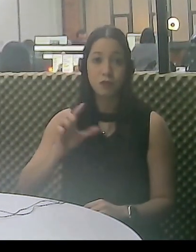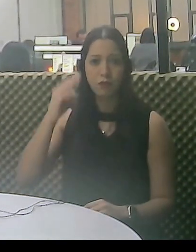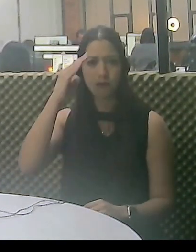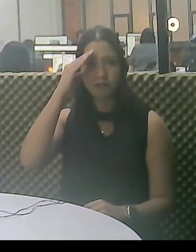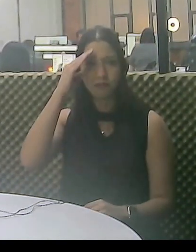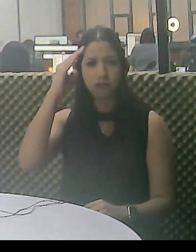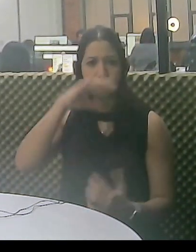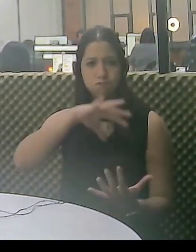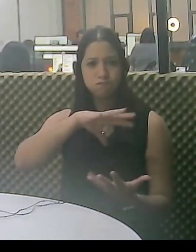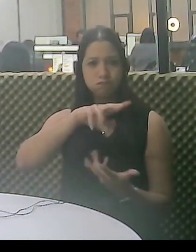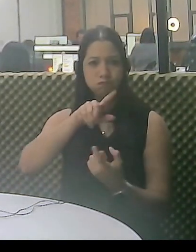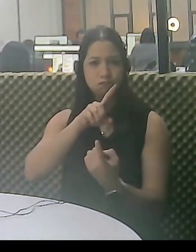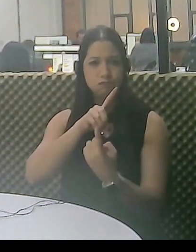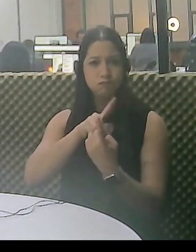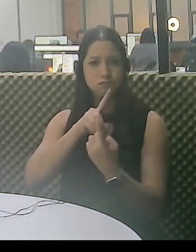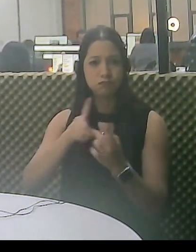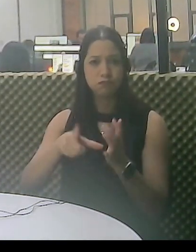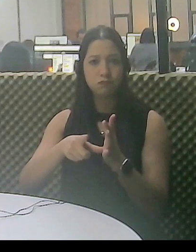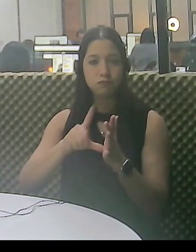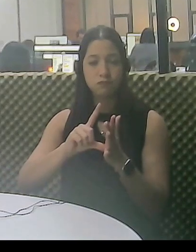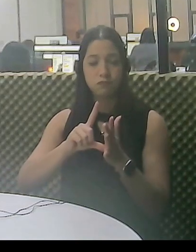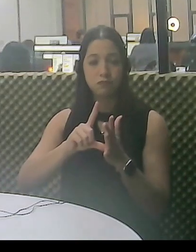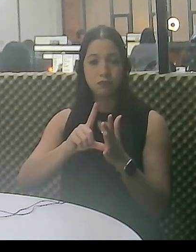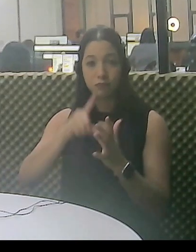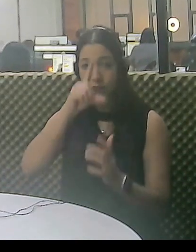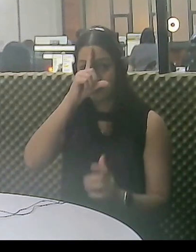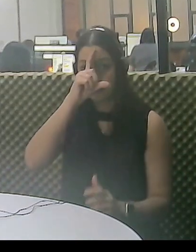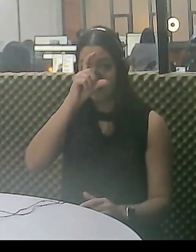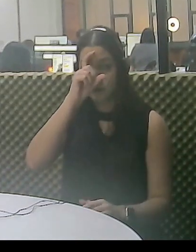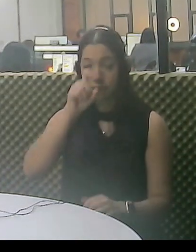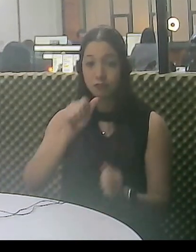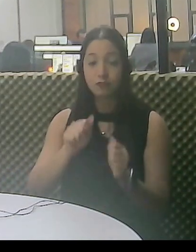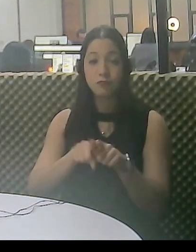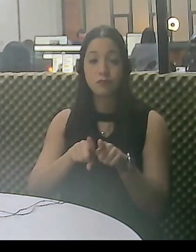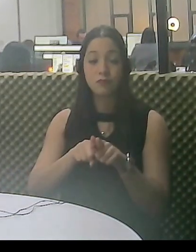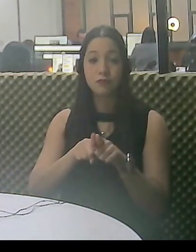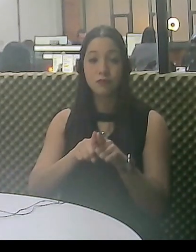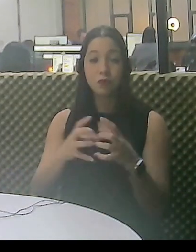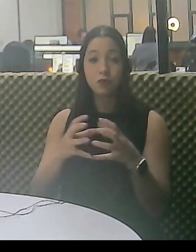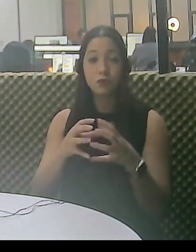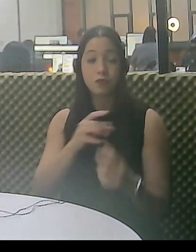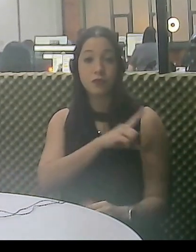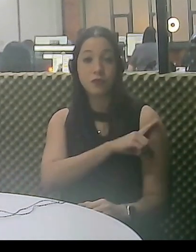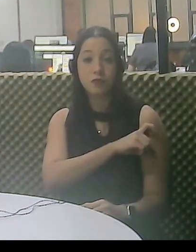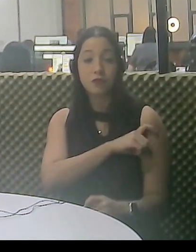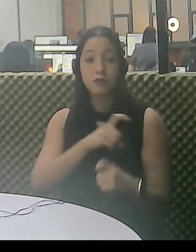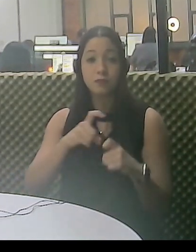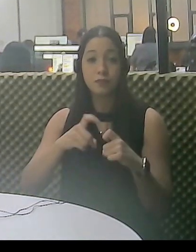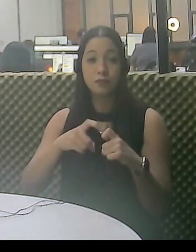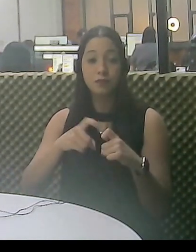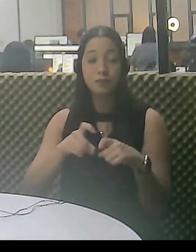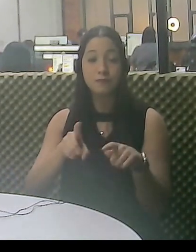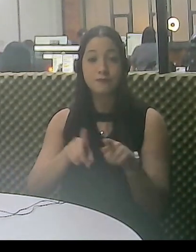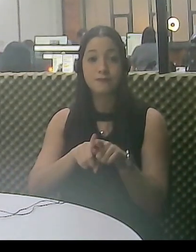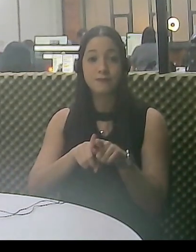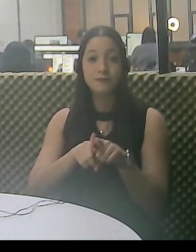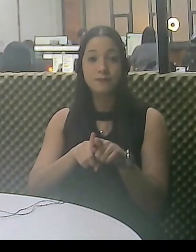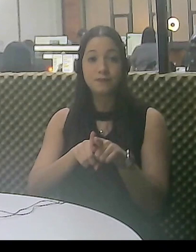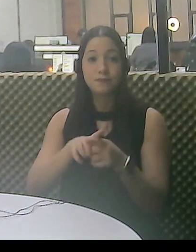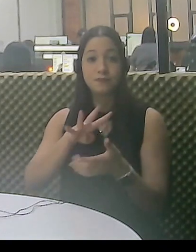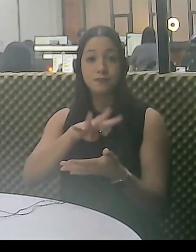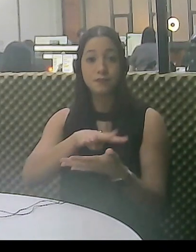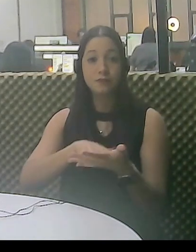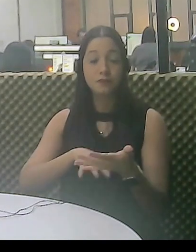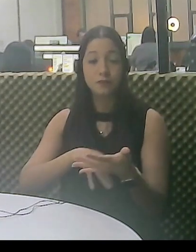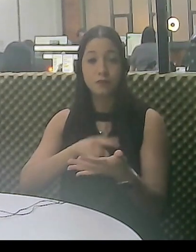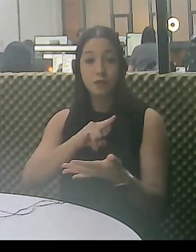autoridade mundial em atendimento pré-hospitalar, a gente tem ali associado a nossa equipe de enfermagem, os nossos médicos e ainda o nosso prontuário